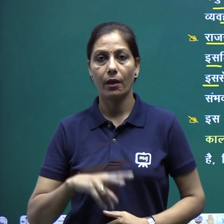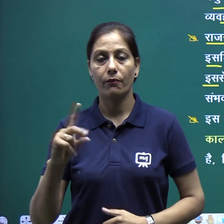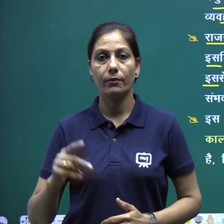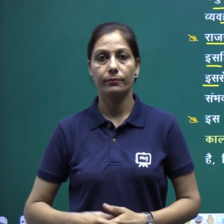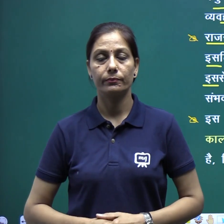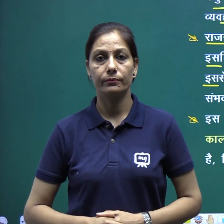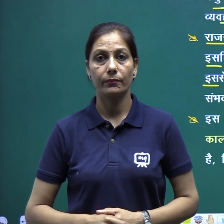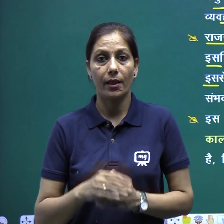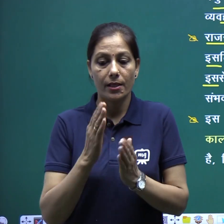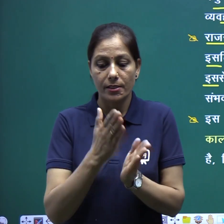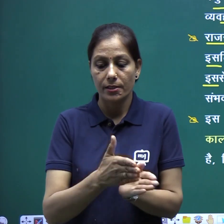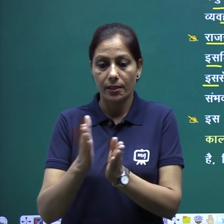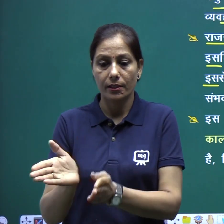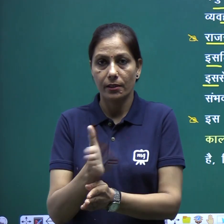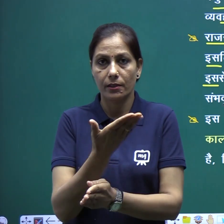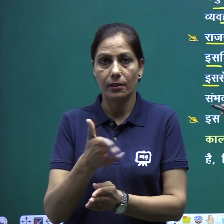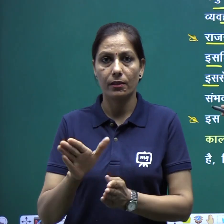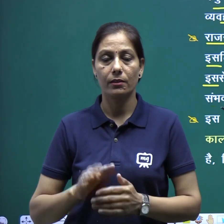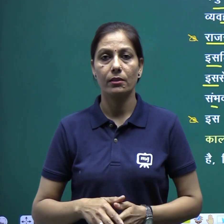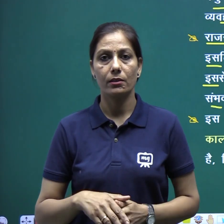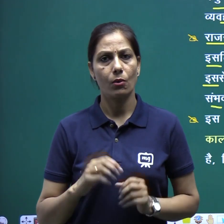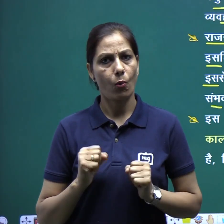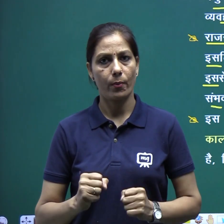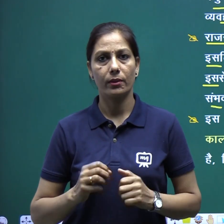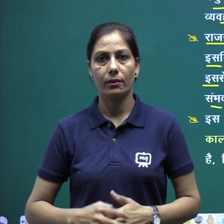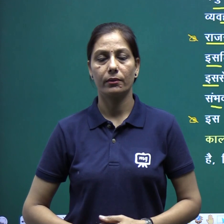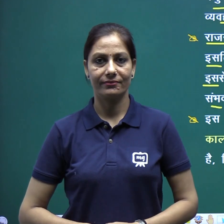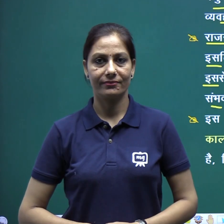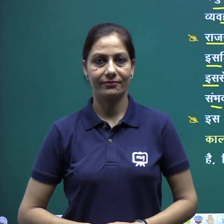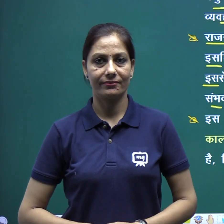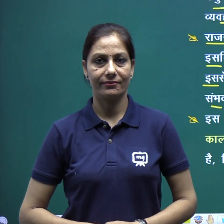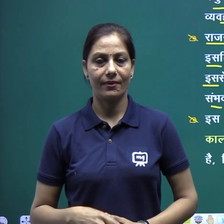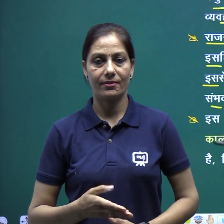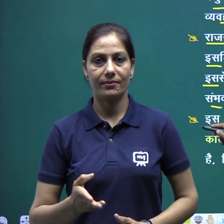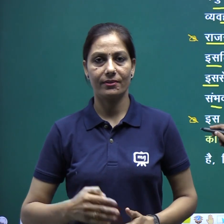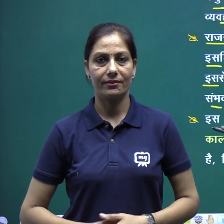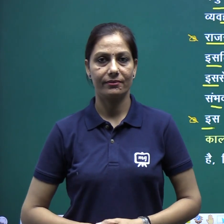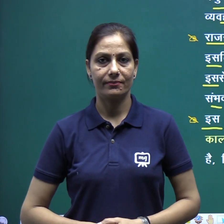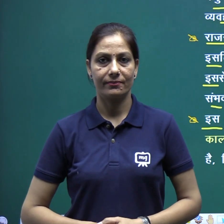एवं श्रेणीकरण संभव हो पाता है। इस प्रकार